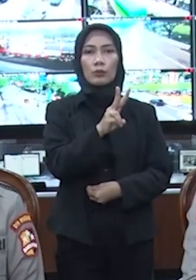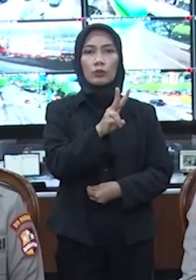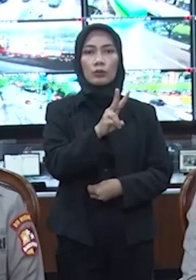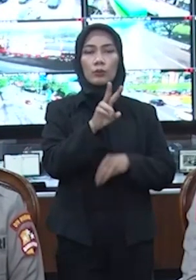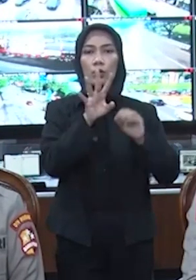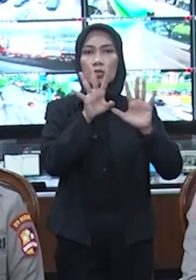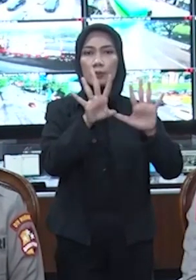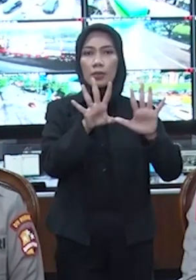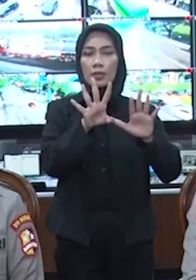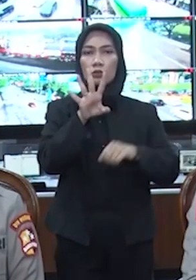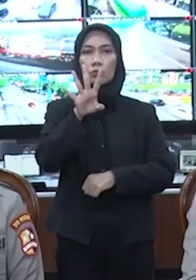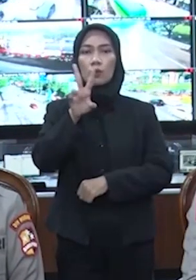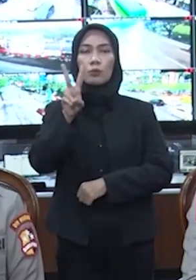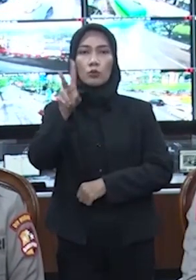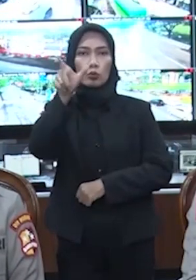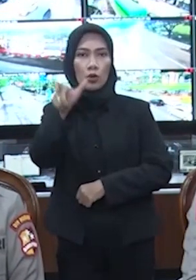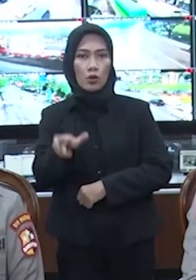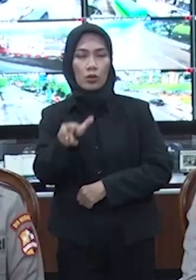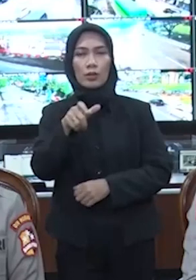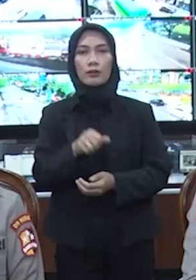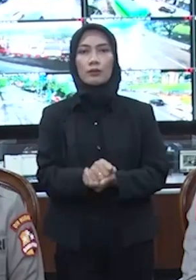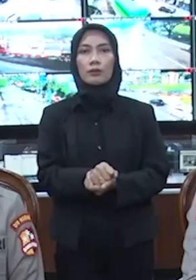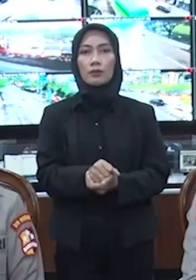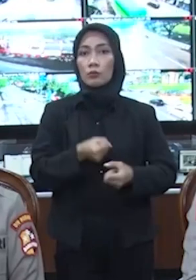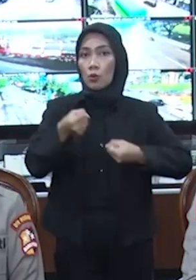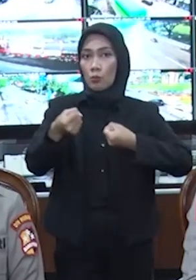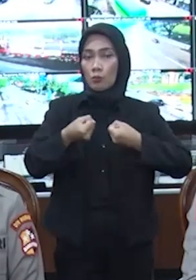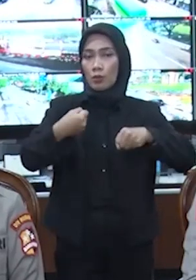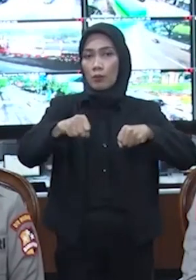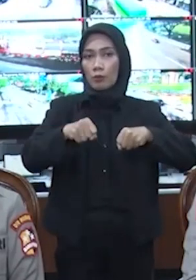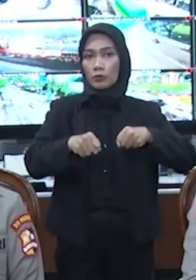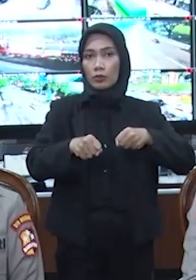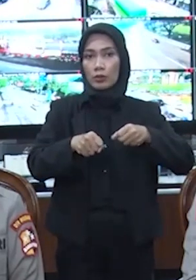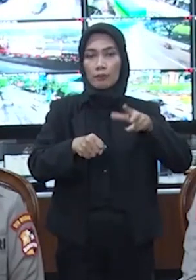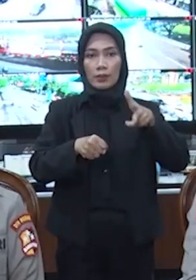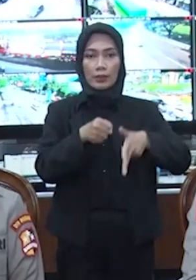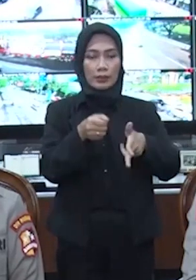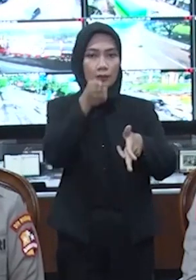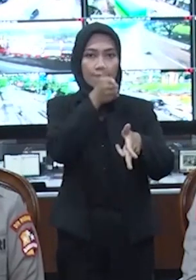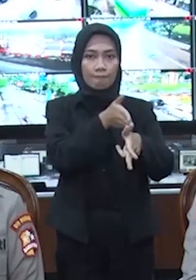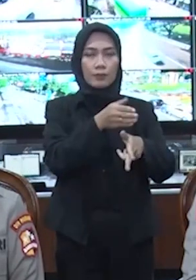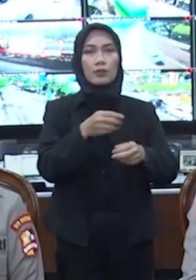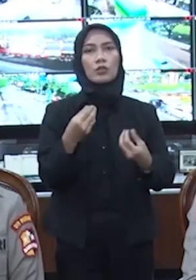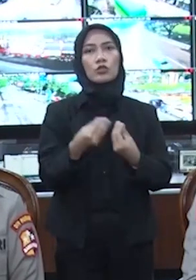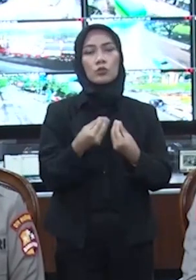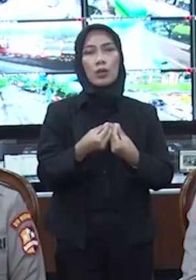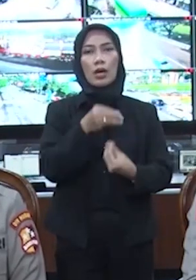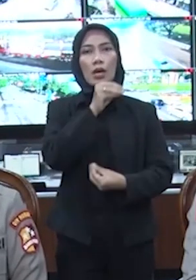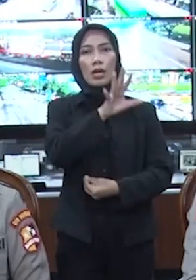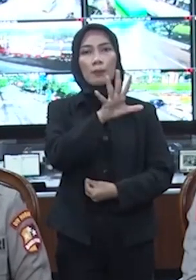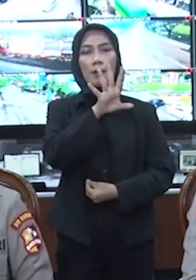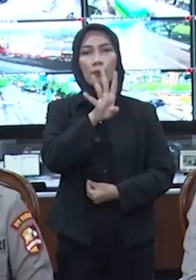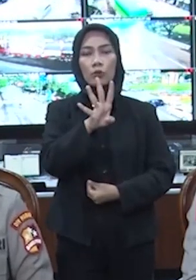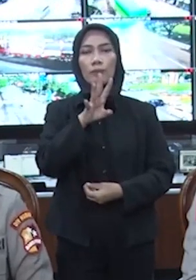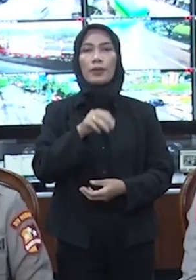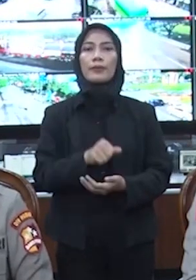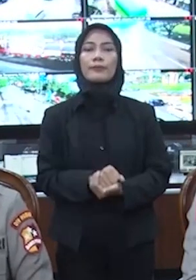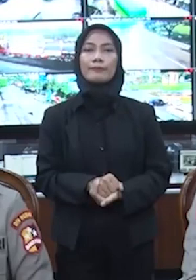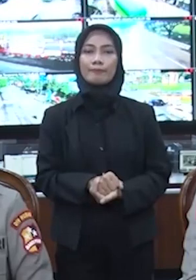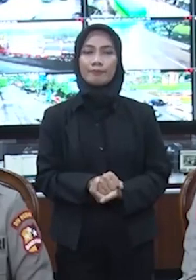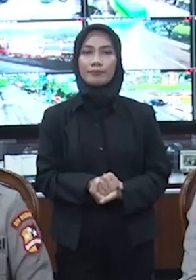20.942 orang sedangkan untuk jumlah kendaraan yang berangkat sebanyak 54 unit